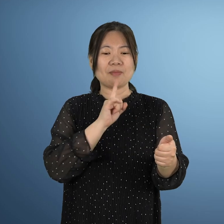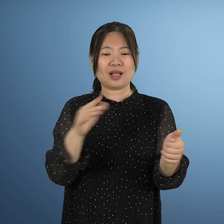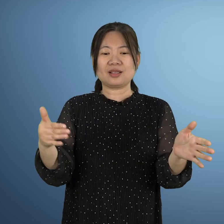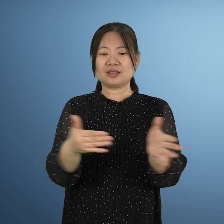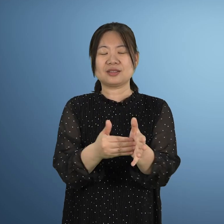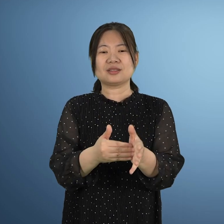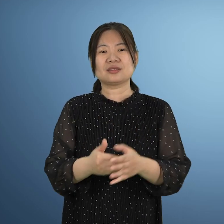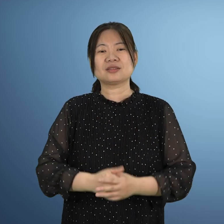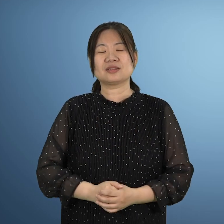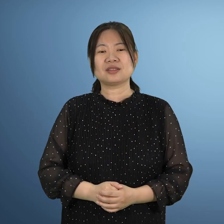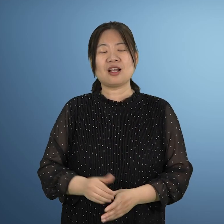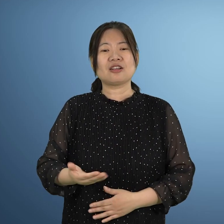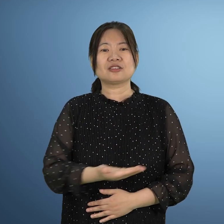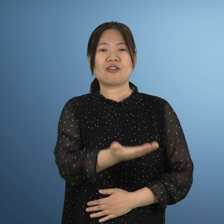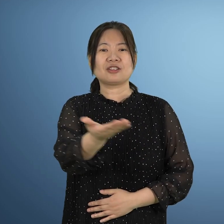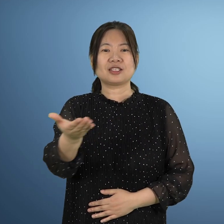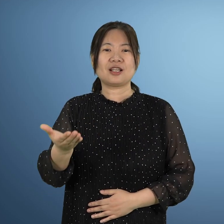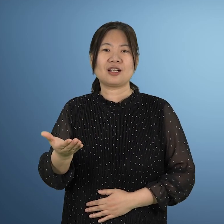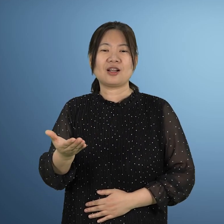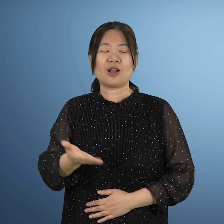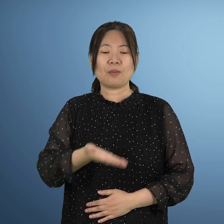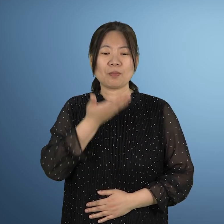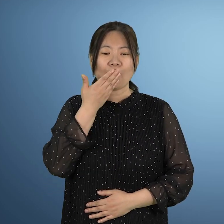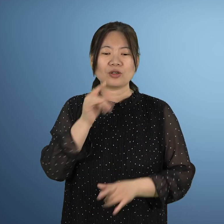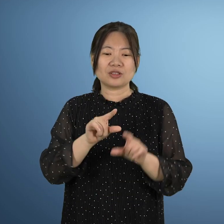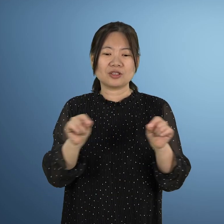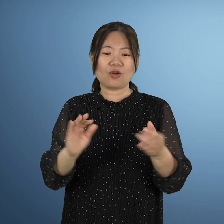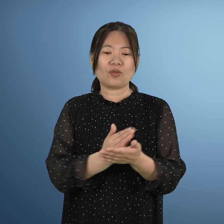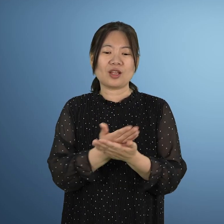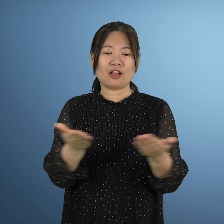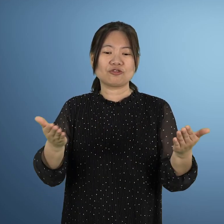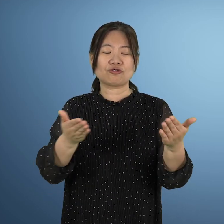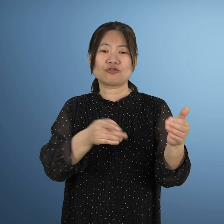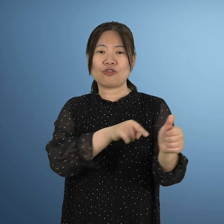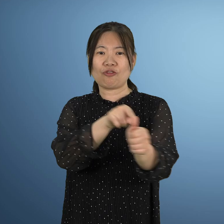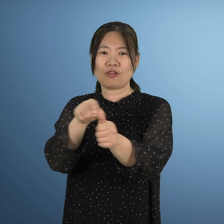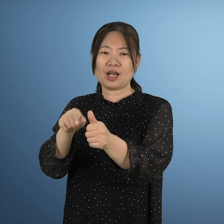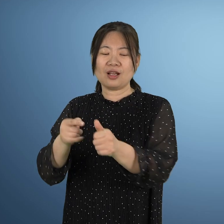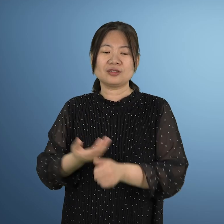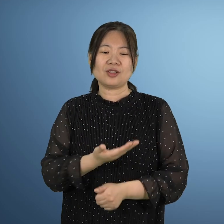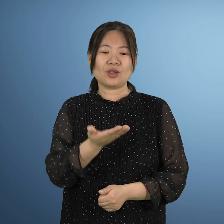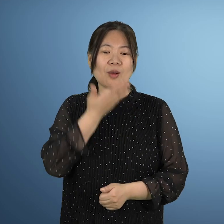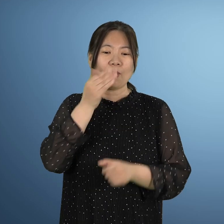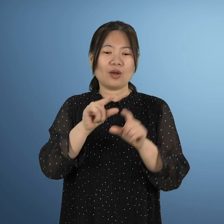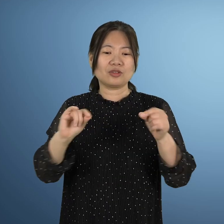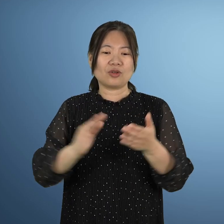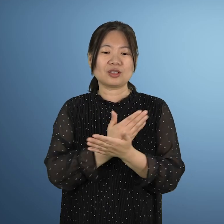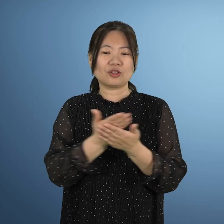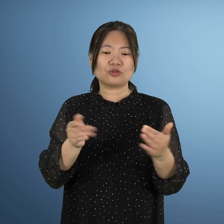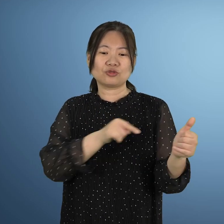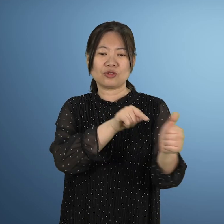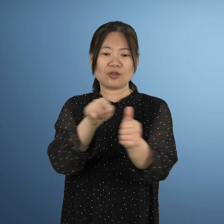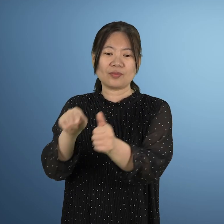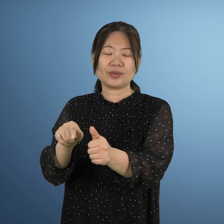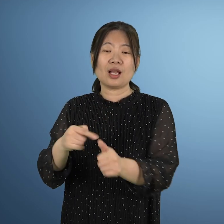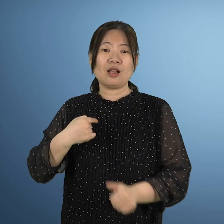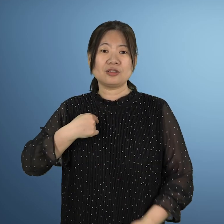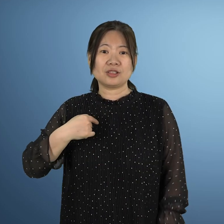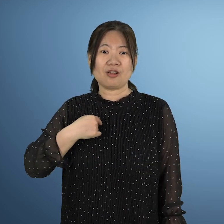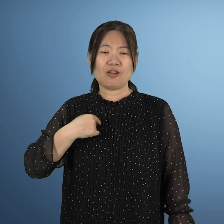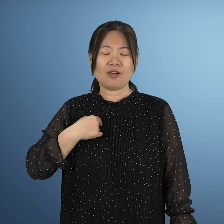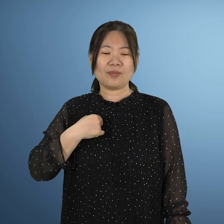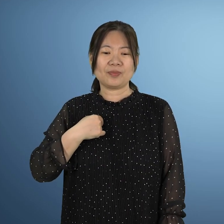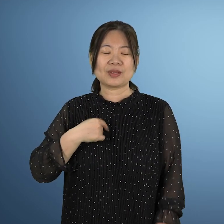한마디를 하셨어요. 너희가 먹을 것을 주어라. 너희가 먹을 것을 주어라. 저는